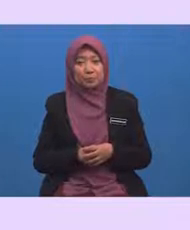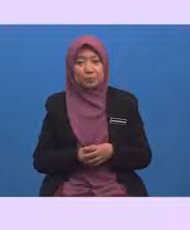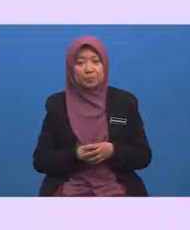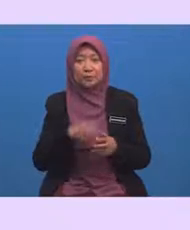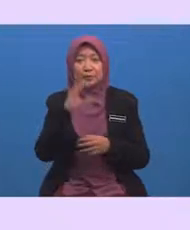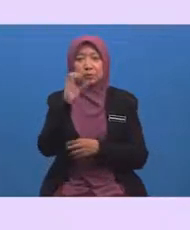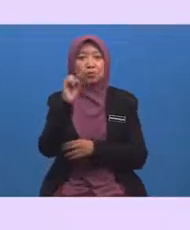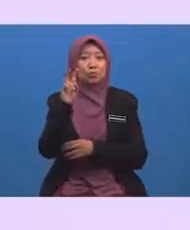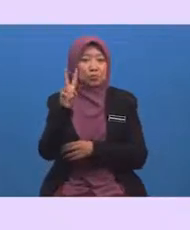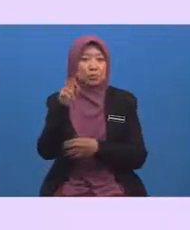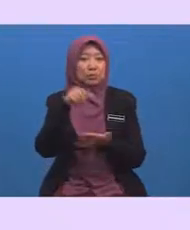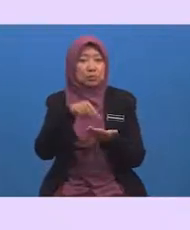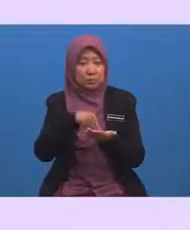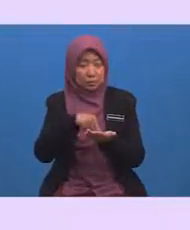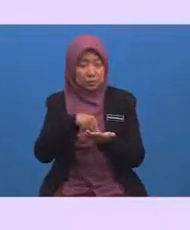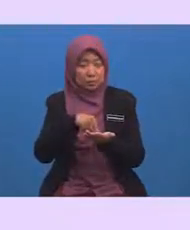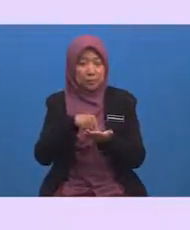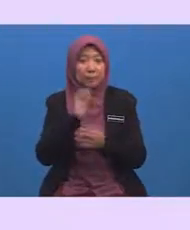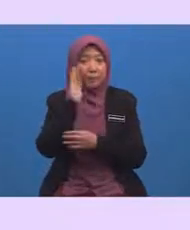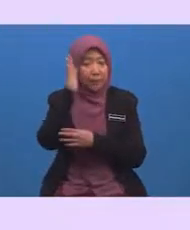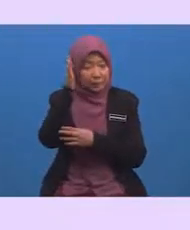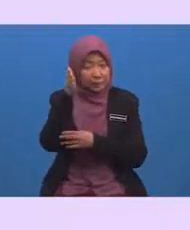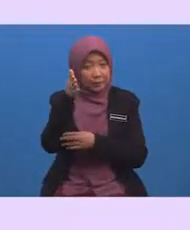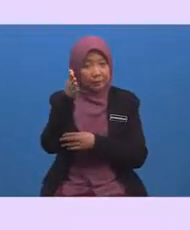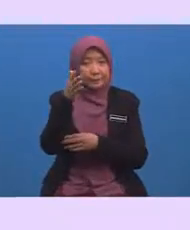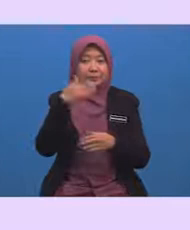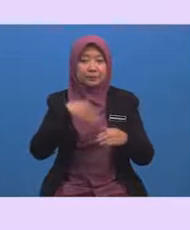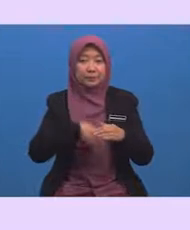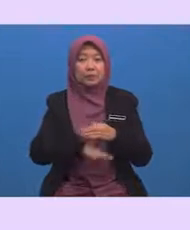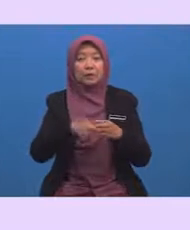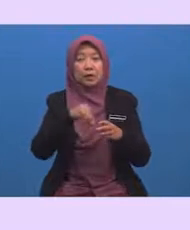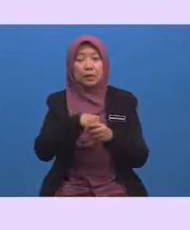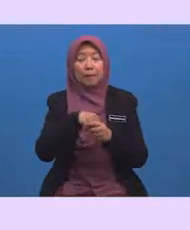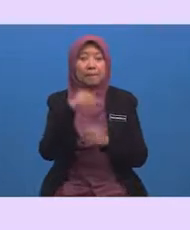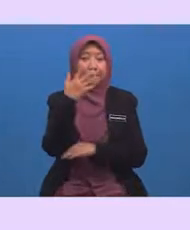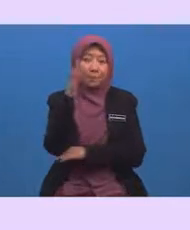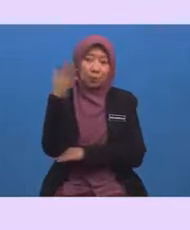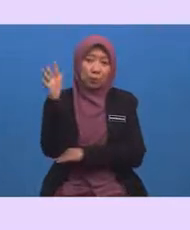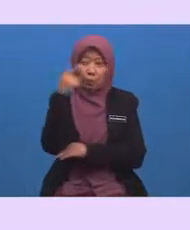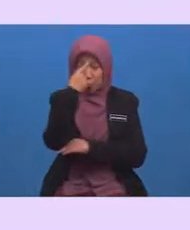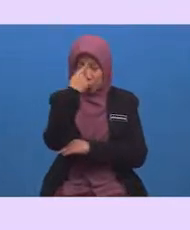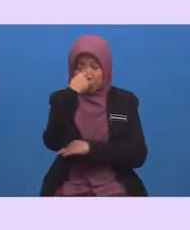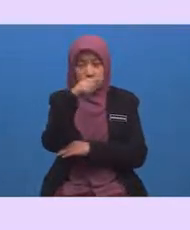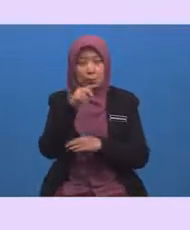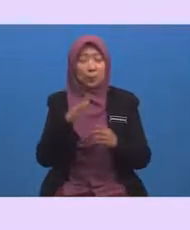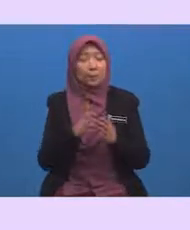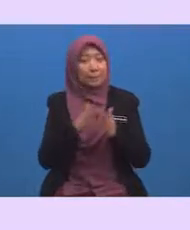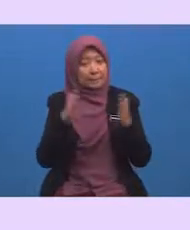Karbon dioksida ini pula akan diserap oleh pokok-pokok untuk